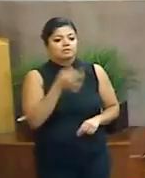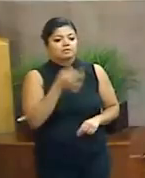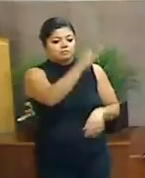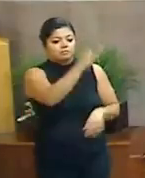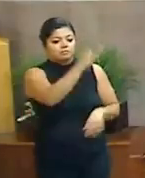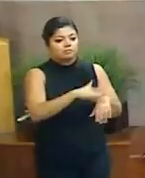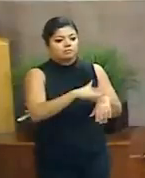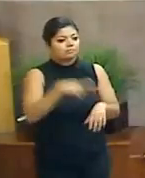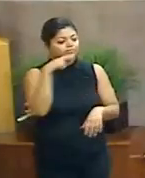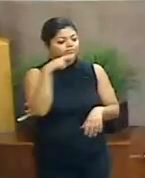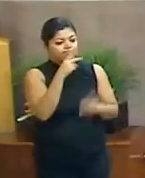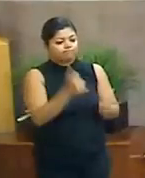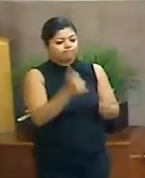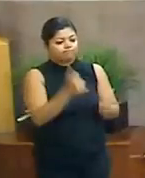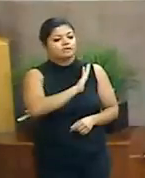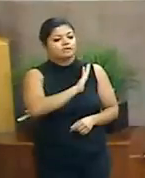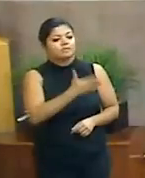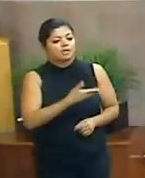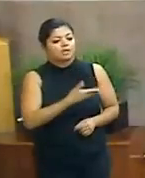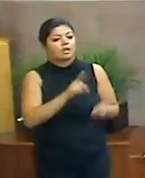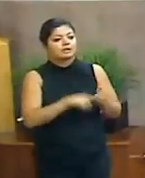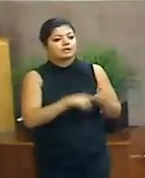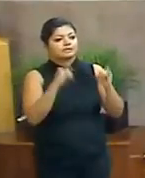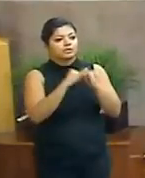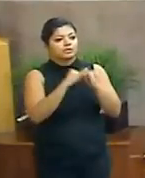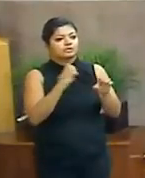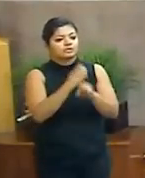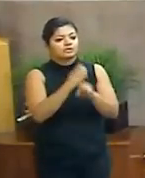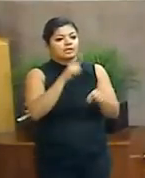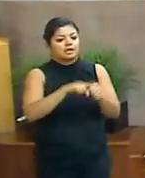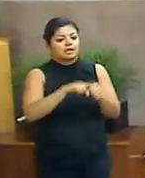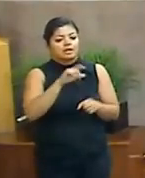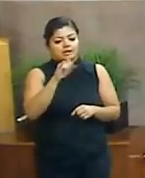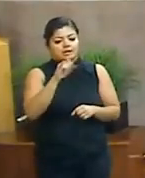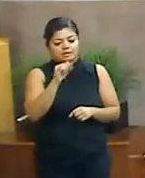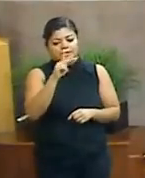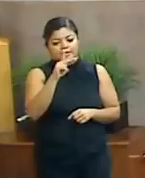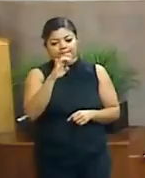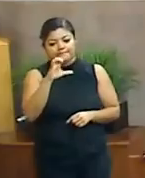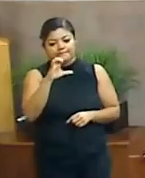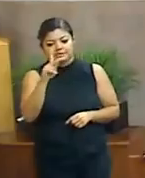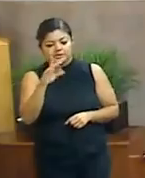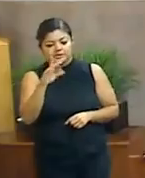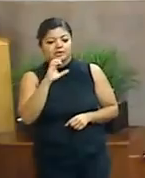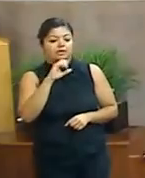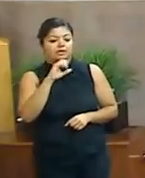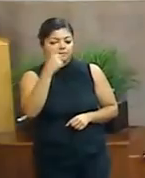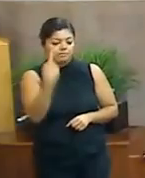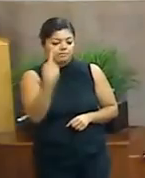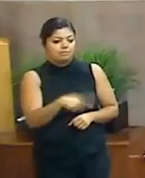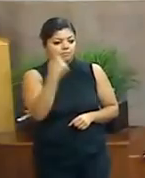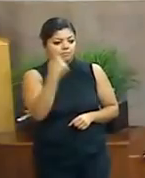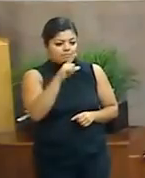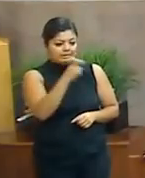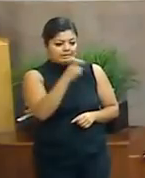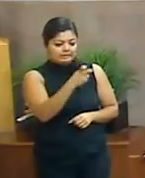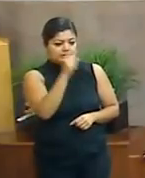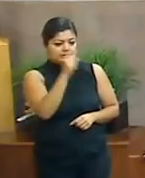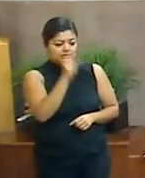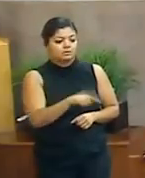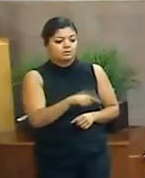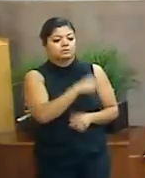inmediata en español por parte el instituto estatal electoral y de persuasión ciudad del estado de jalisco para los efectos deseados en el fallo